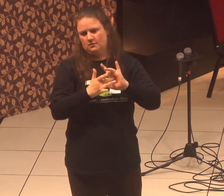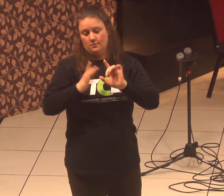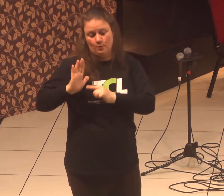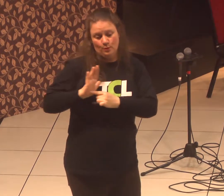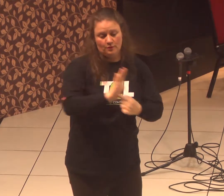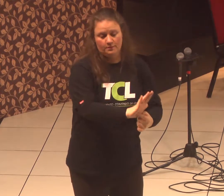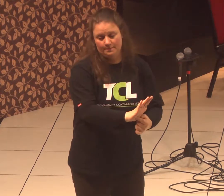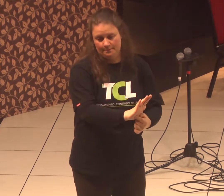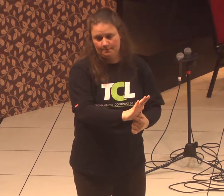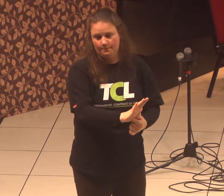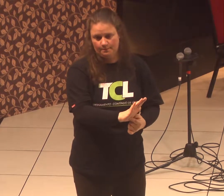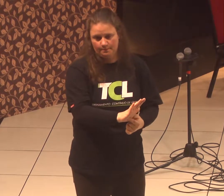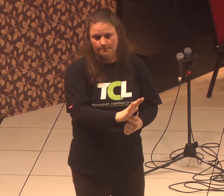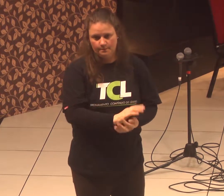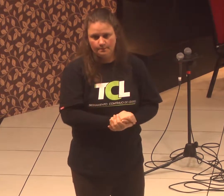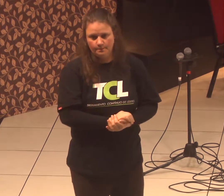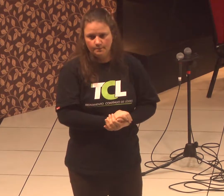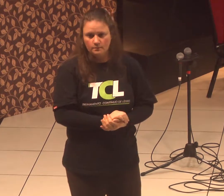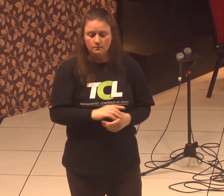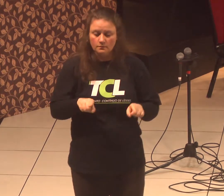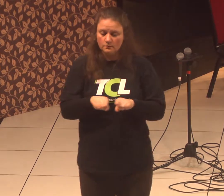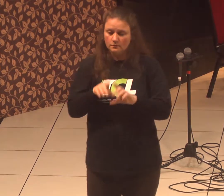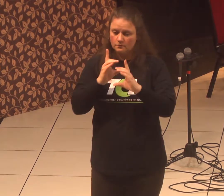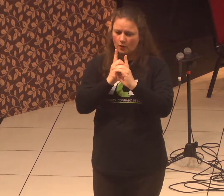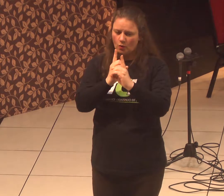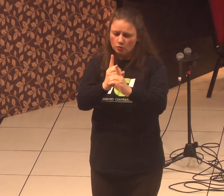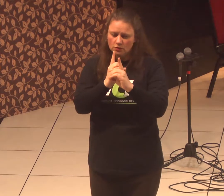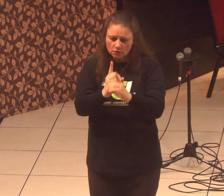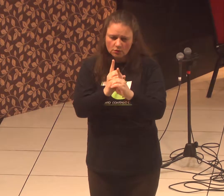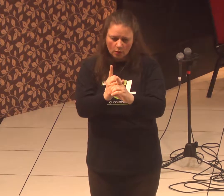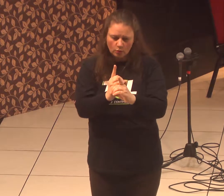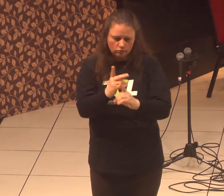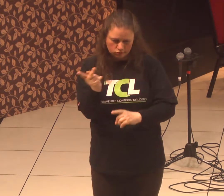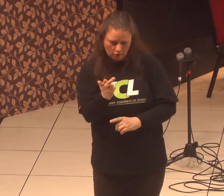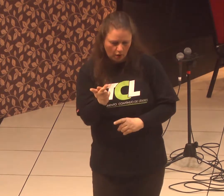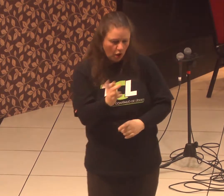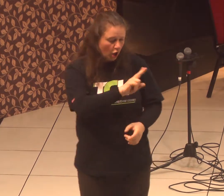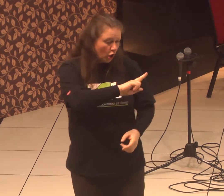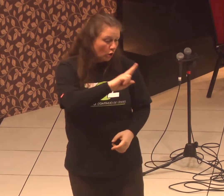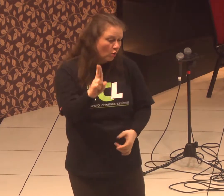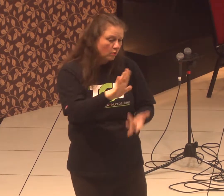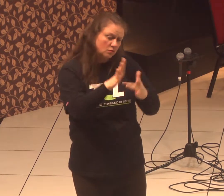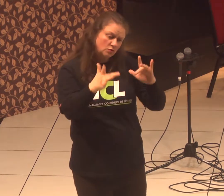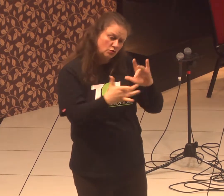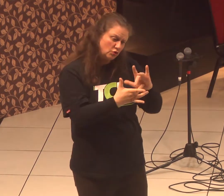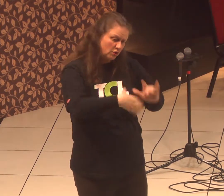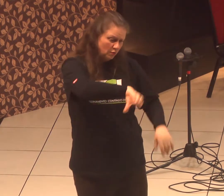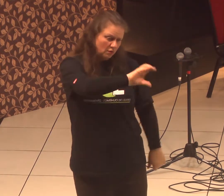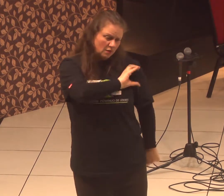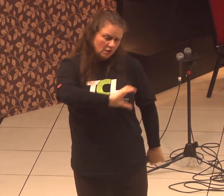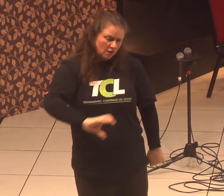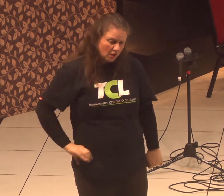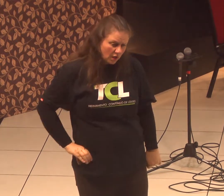conosco. E os discípulos disseram: em nome de Jesus Cristo, o Nazareno, ande.